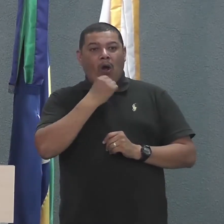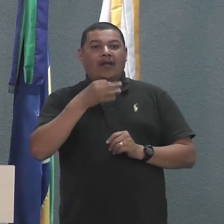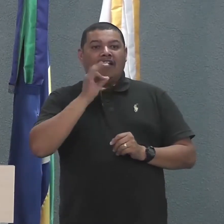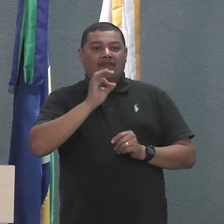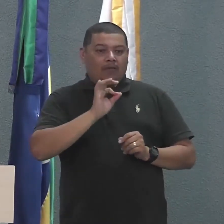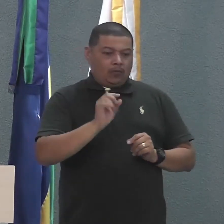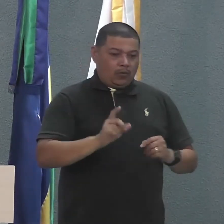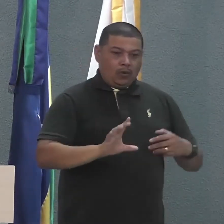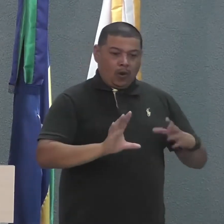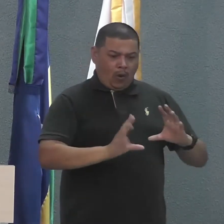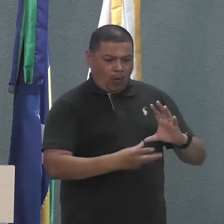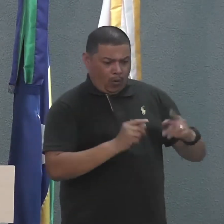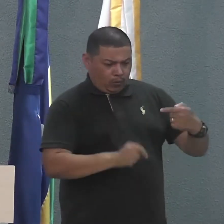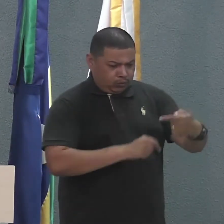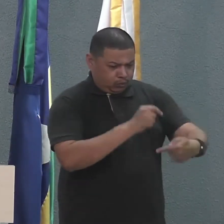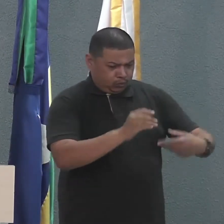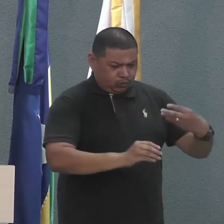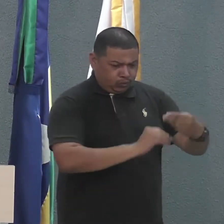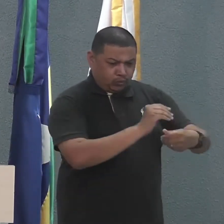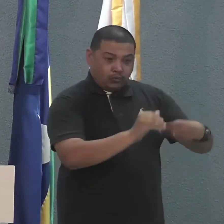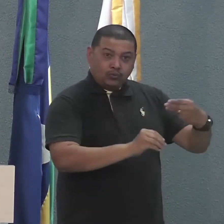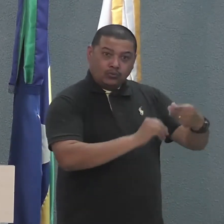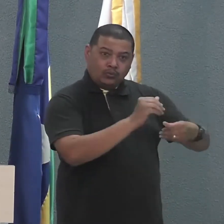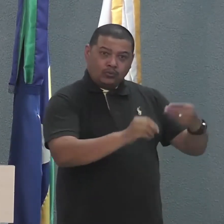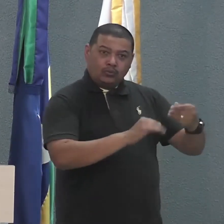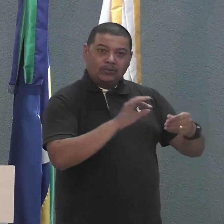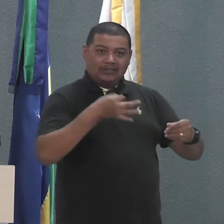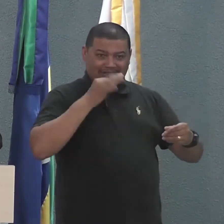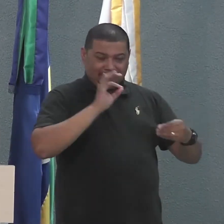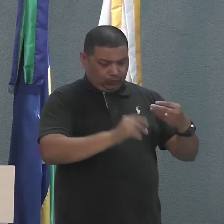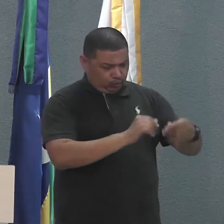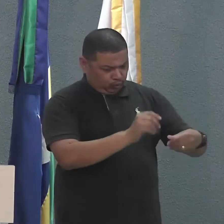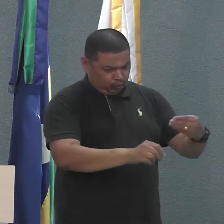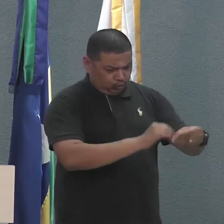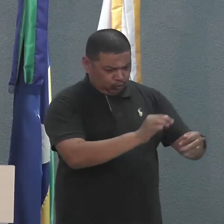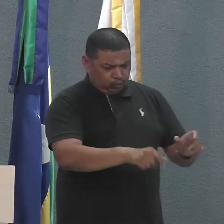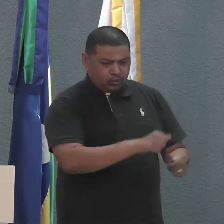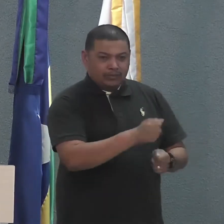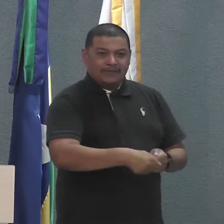do que a família servindo ali, né, no atendimento ali ao turista, né?